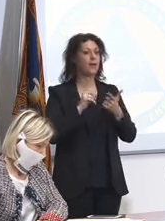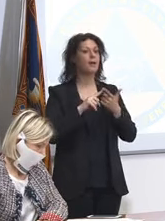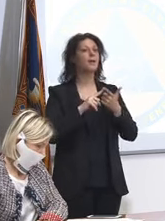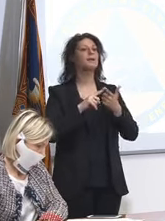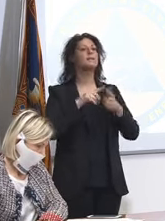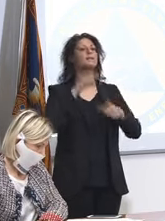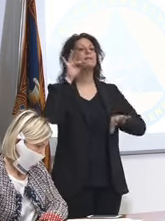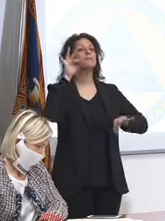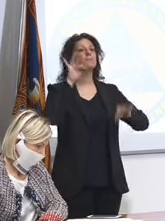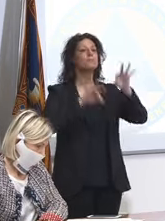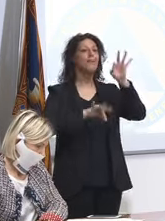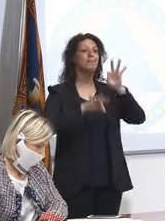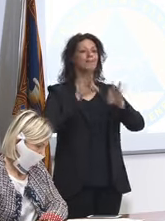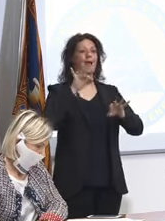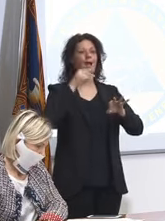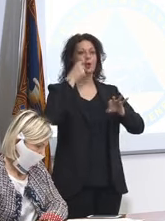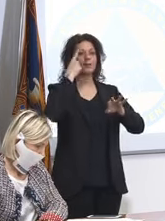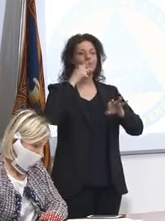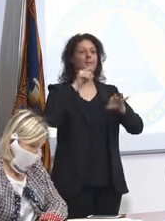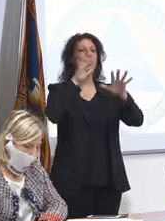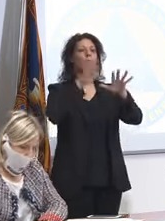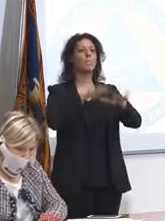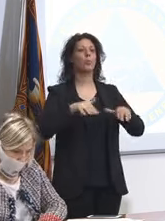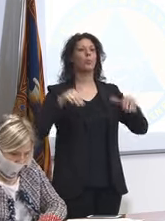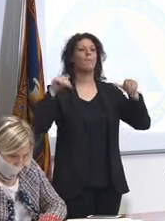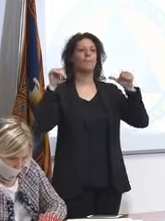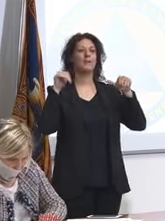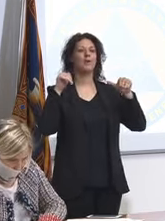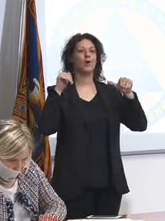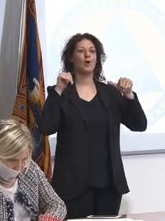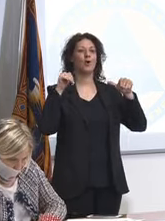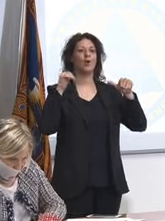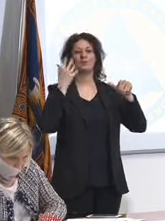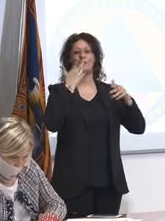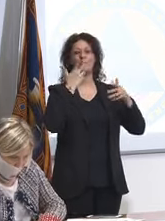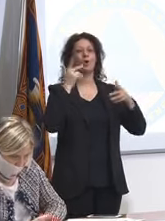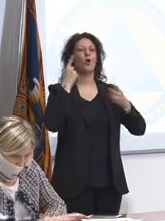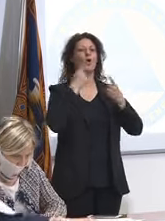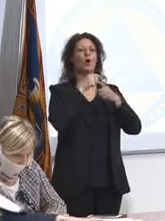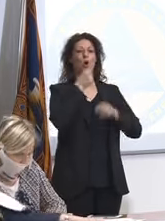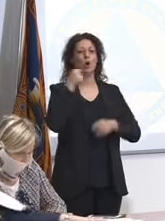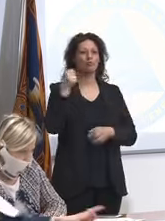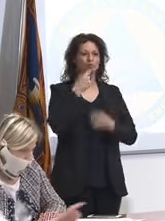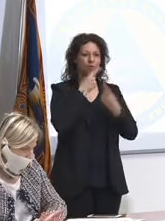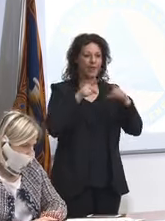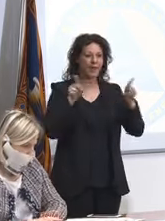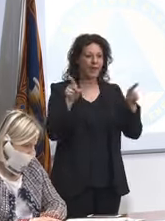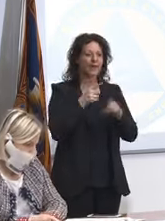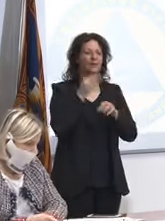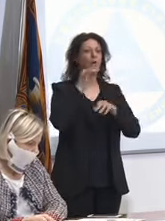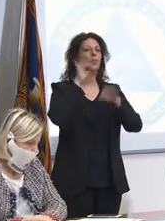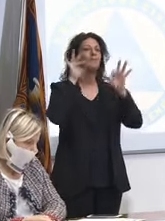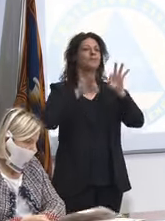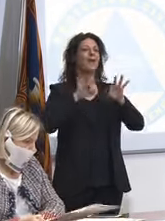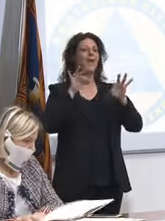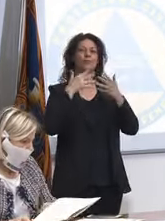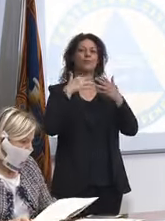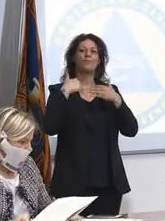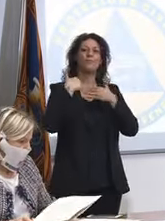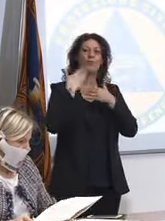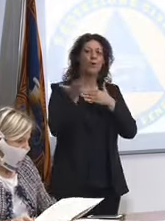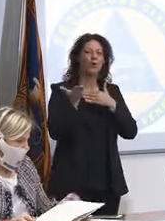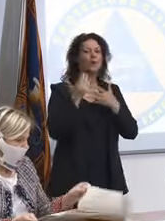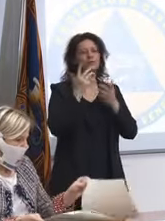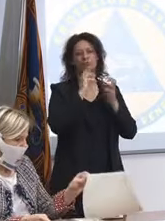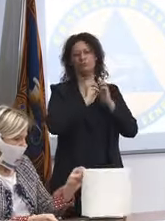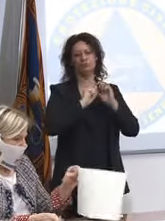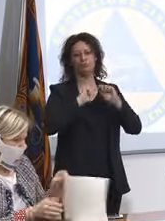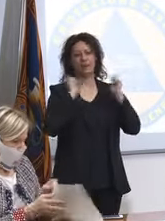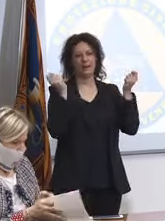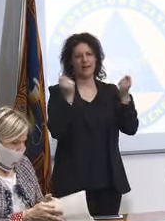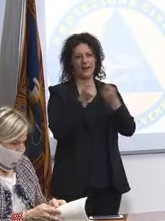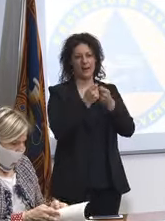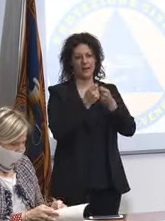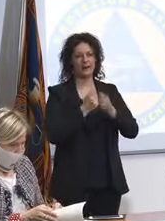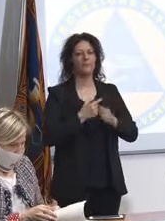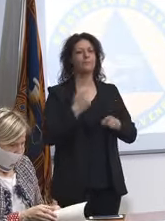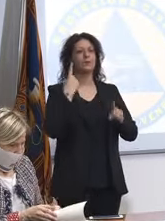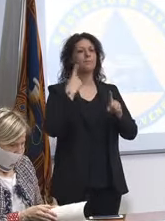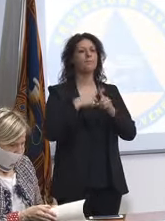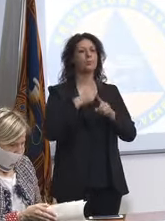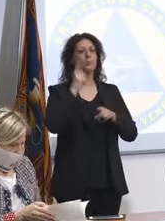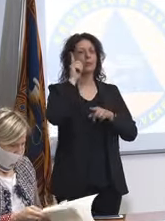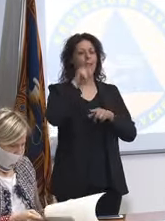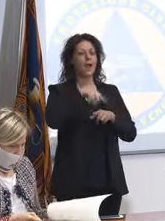spettacoli con pubblico dal vivo, i concerti, il teatro all'aperto, il teatro in generale, attività dei centri